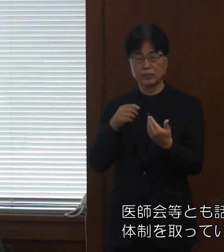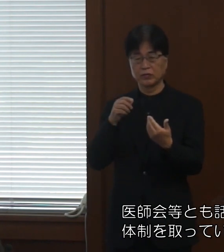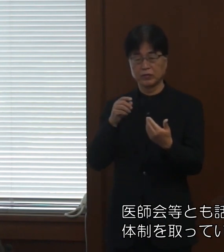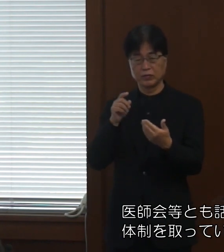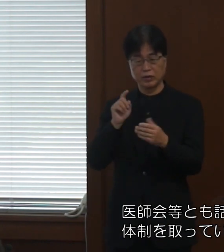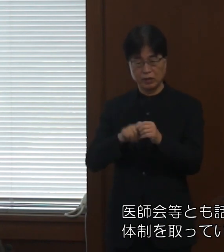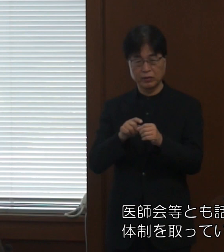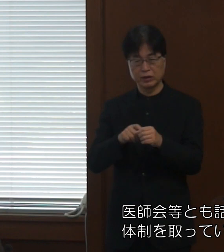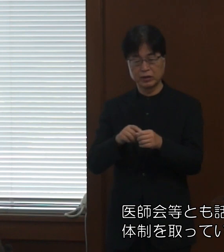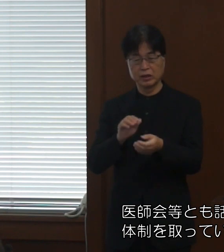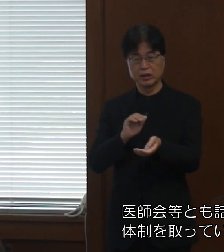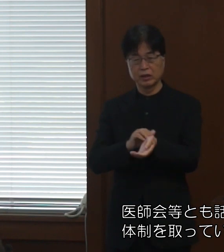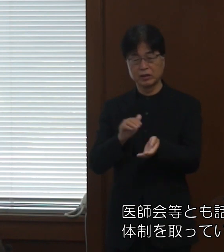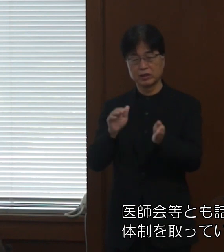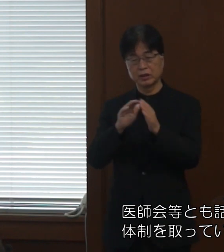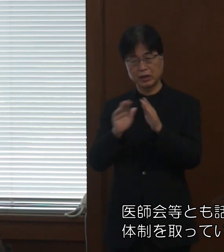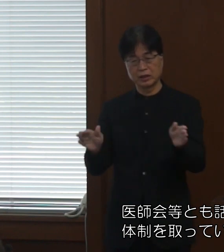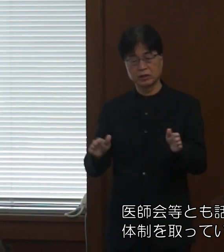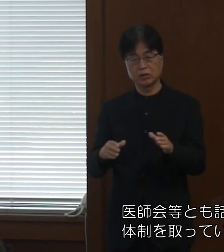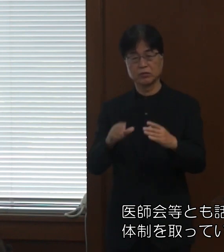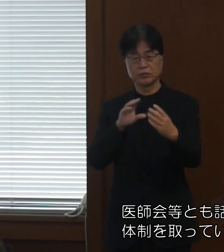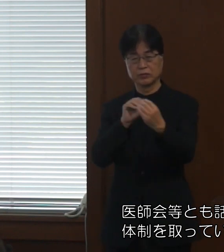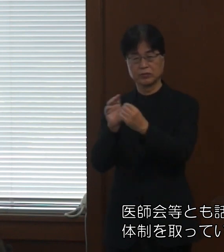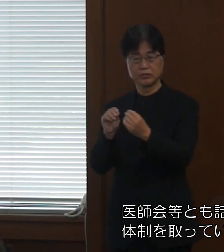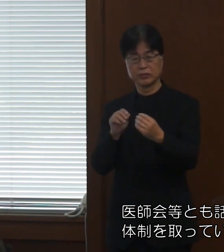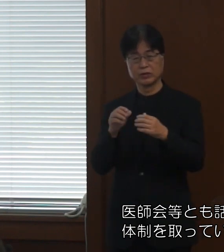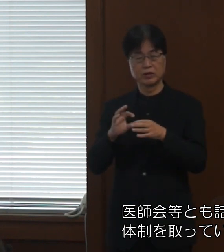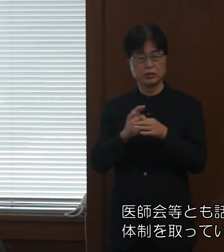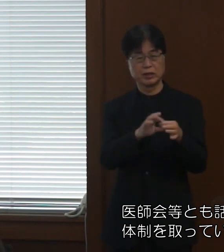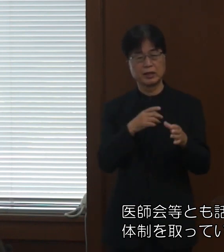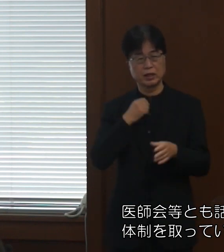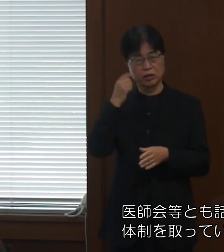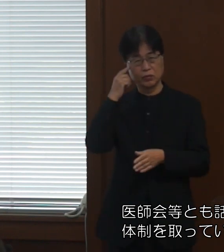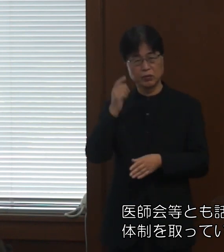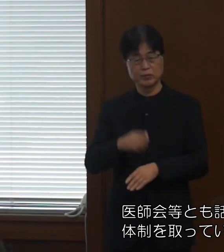会等々も話し合いながら体制をとっていきたいと考えています